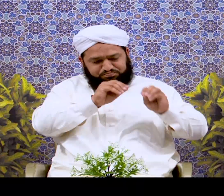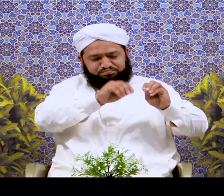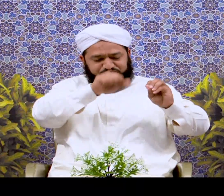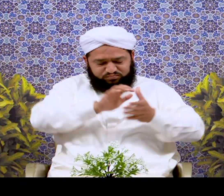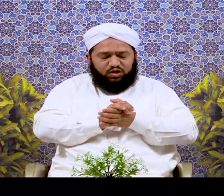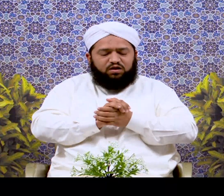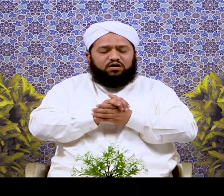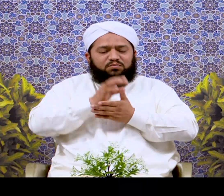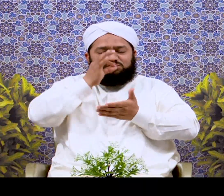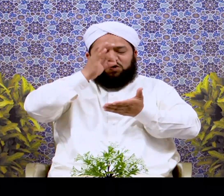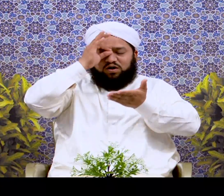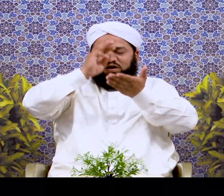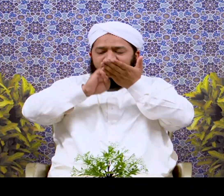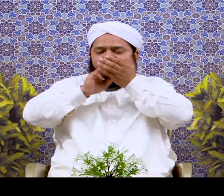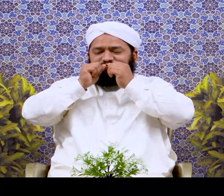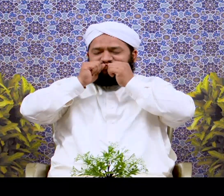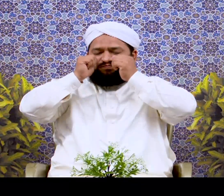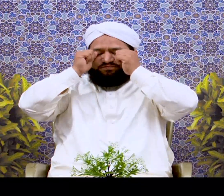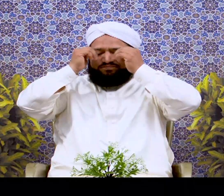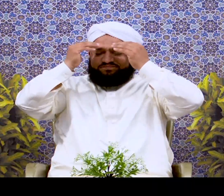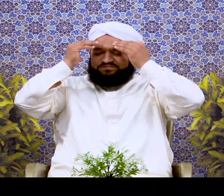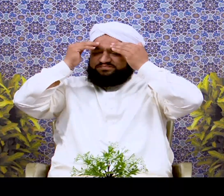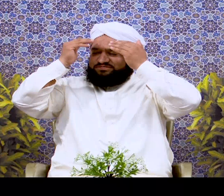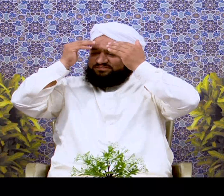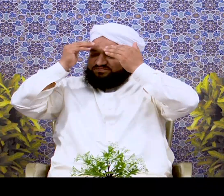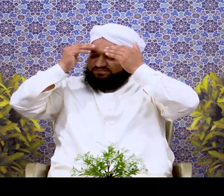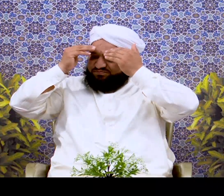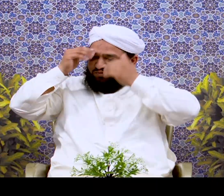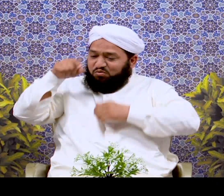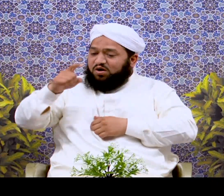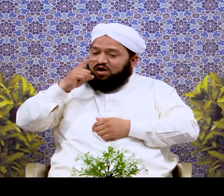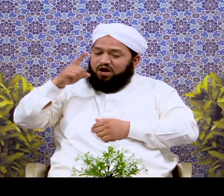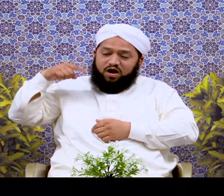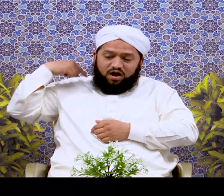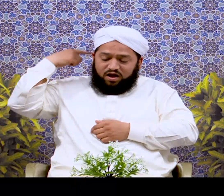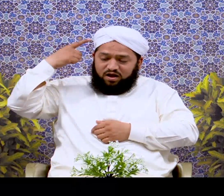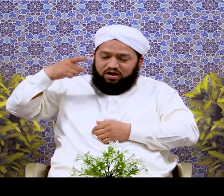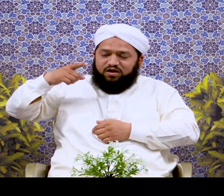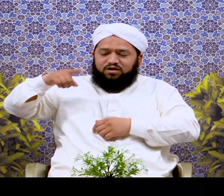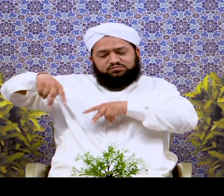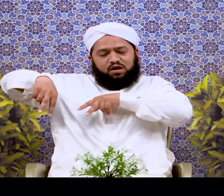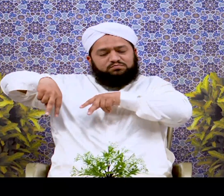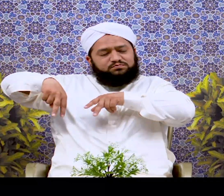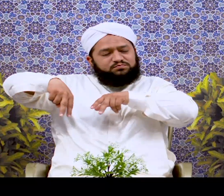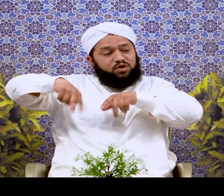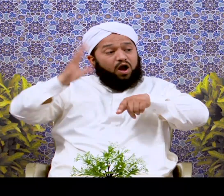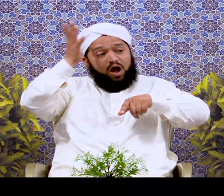گا۔ سرکار نامدار مکی تاجدار صلی اللہ علیہ وآلہ وصحبہ وسلم اس غیر مسلم کے گھر